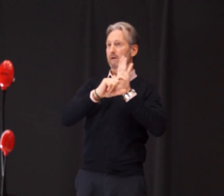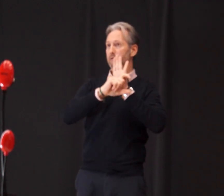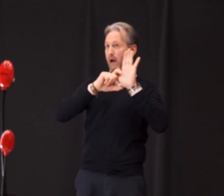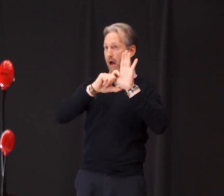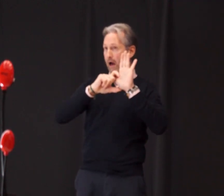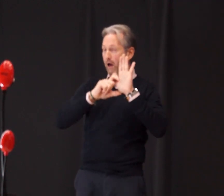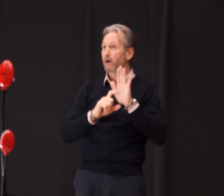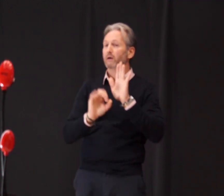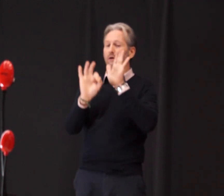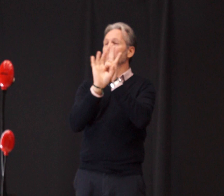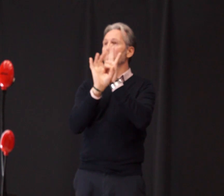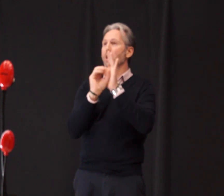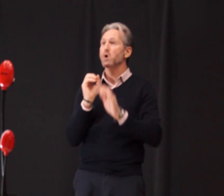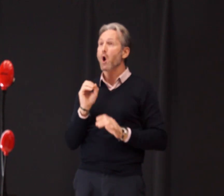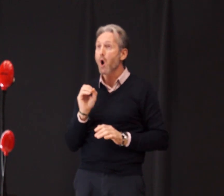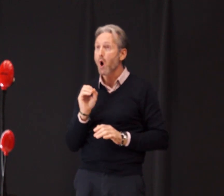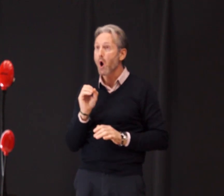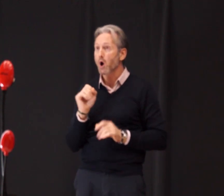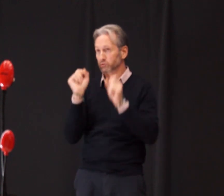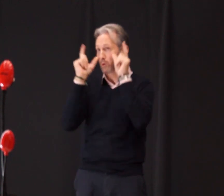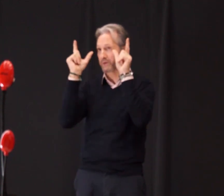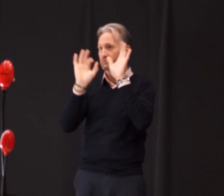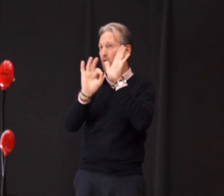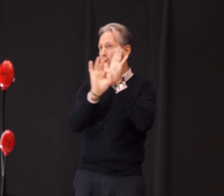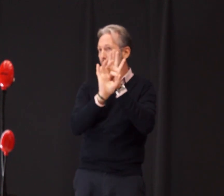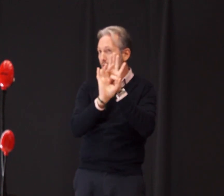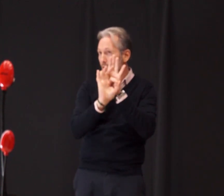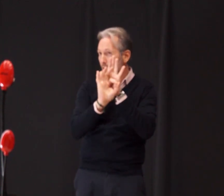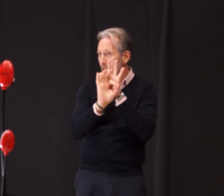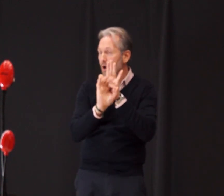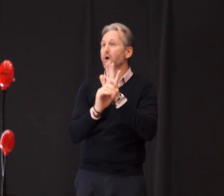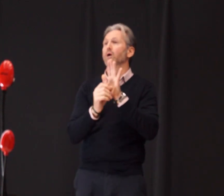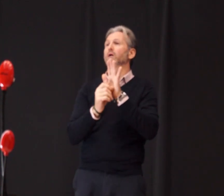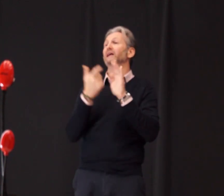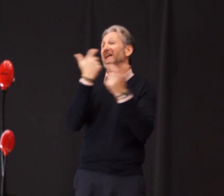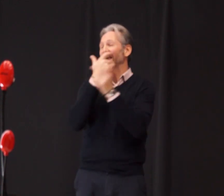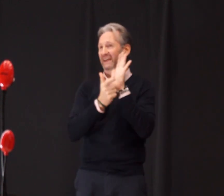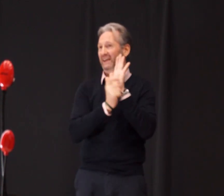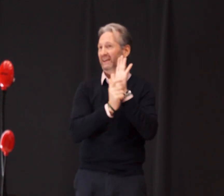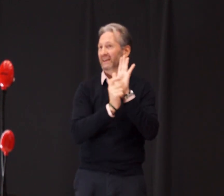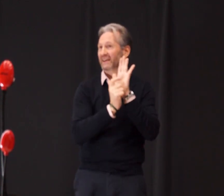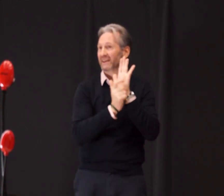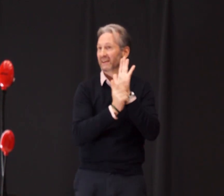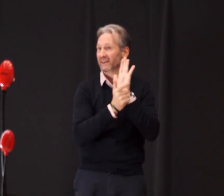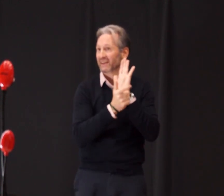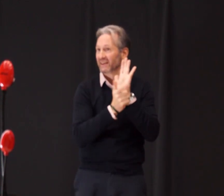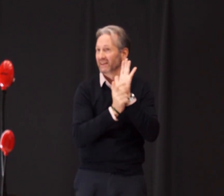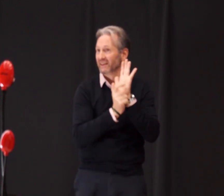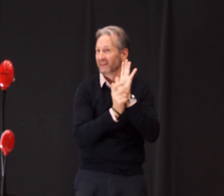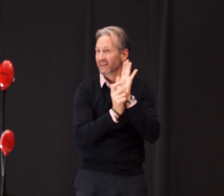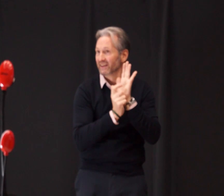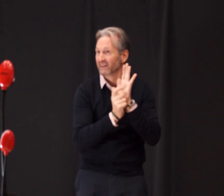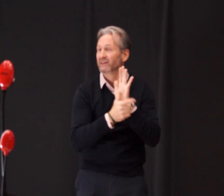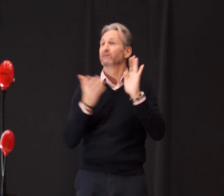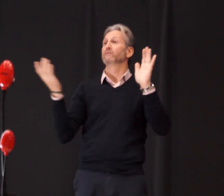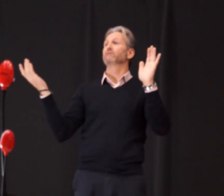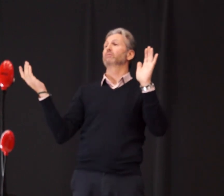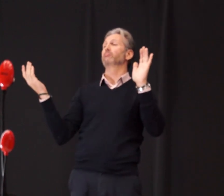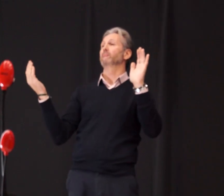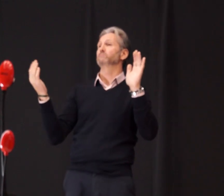trois fois l'expression tristesse, deux fois l'expression joie, trois fois l'expression surprise. Et donc même rire ou